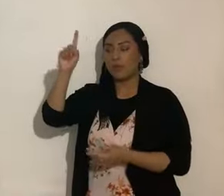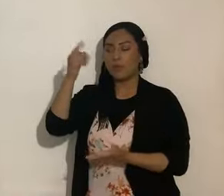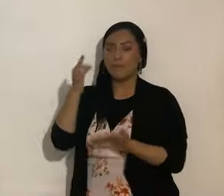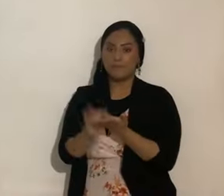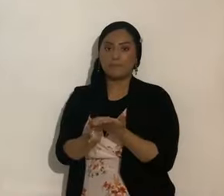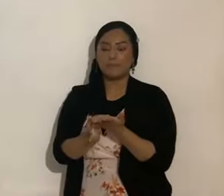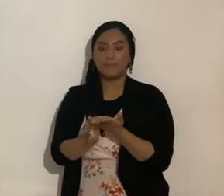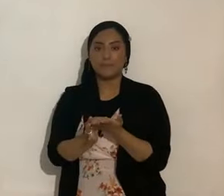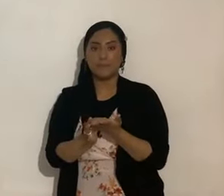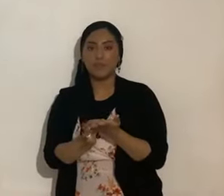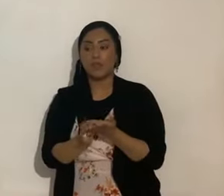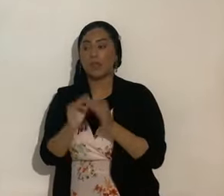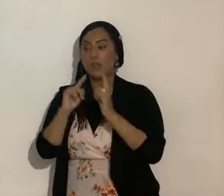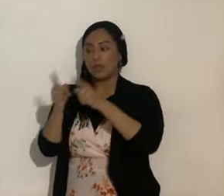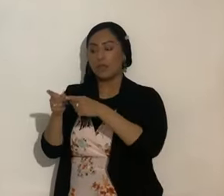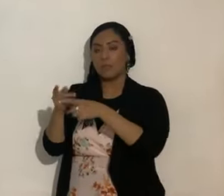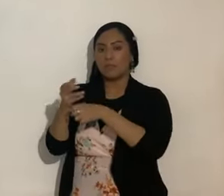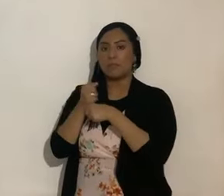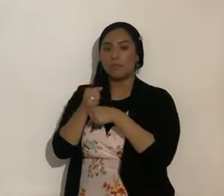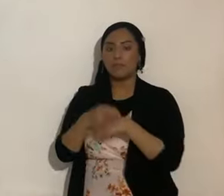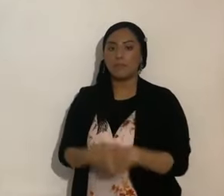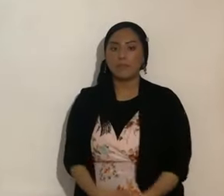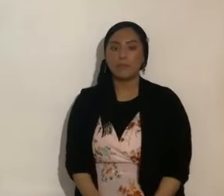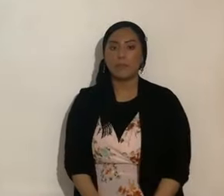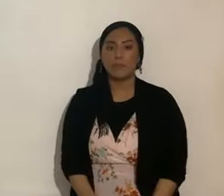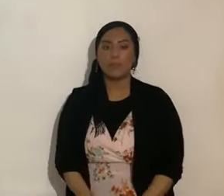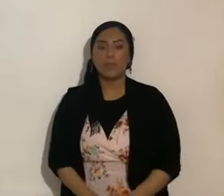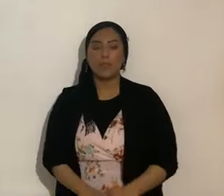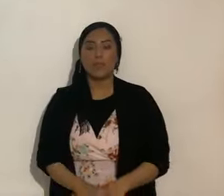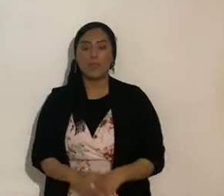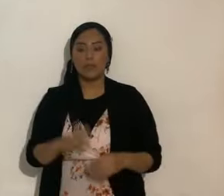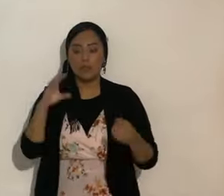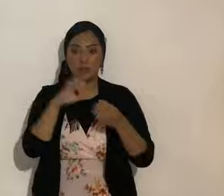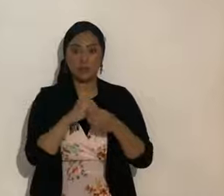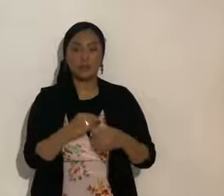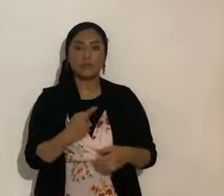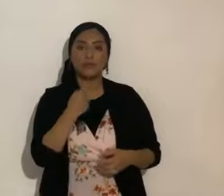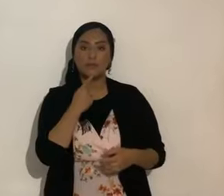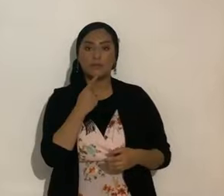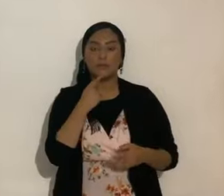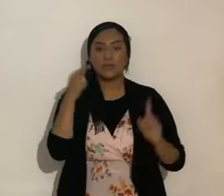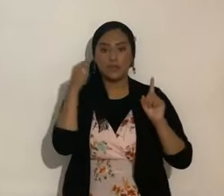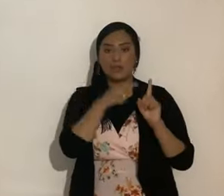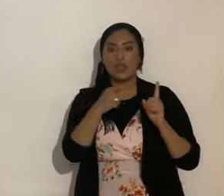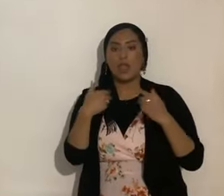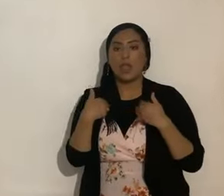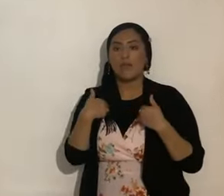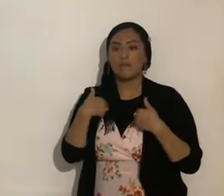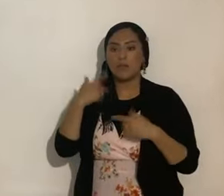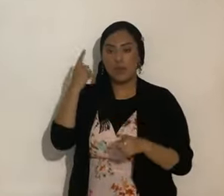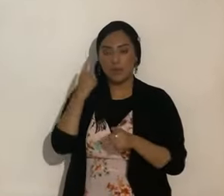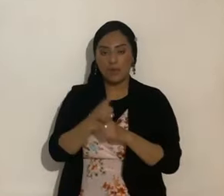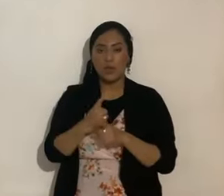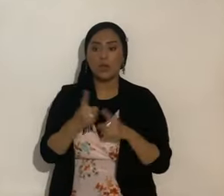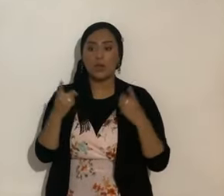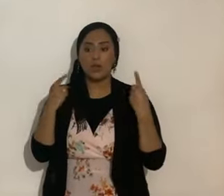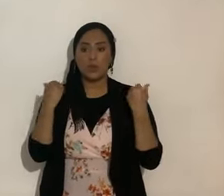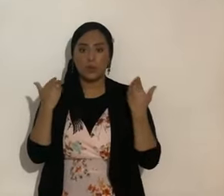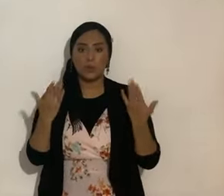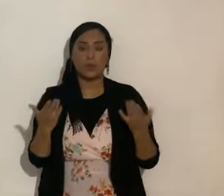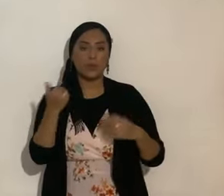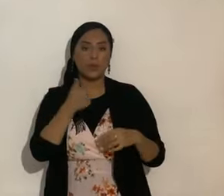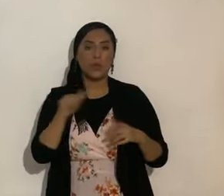te voy a pagar un denario. Y eso fue lo que recibieron. El dueño de la viña argumentó que él tenía derecho de hacer